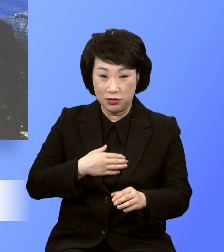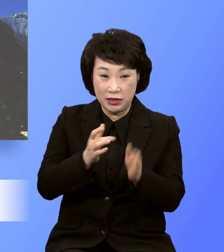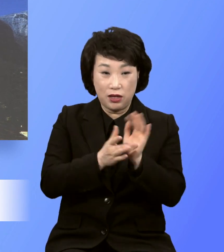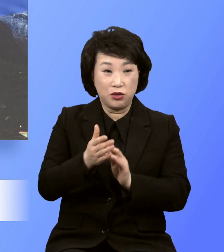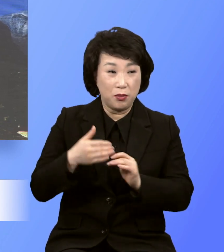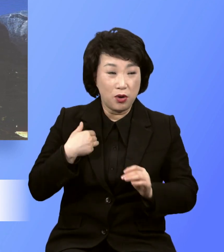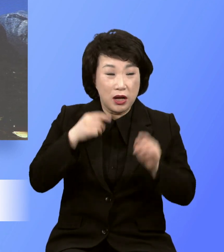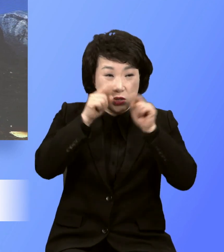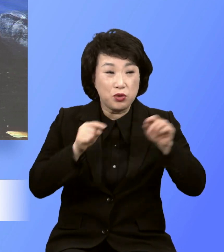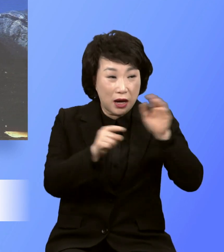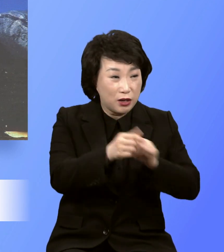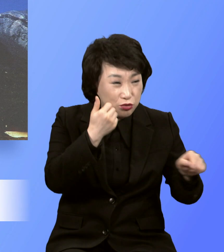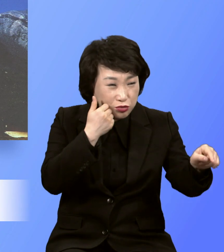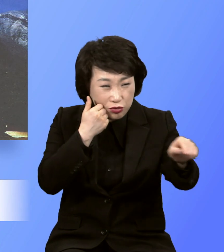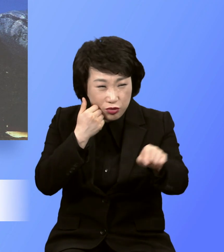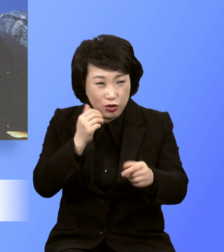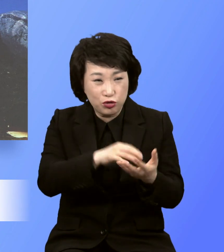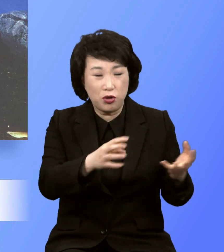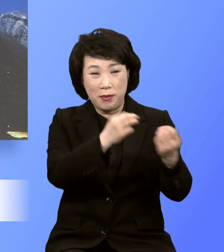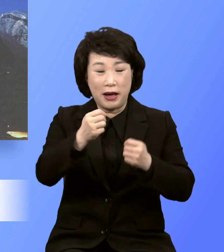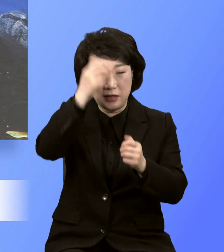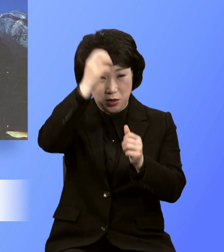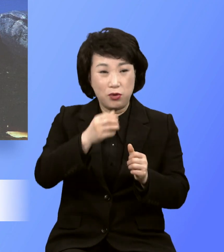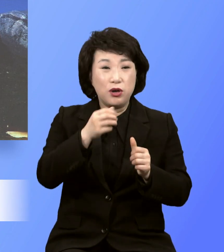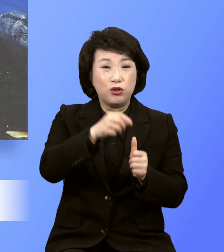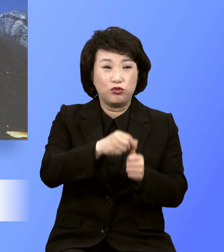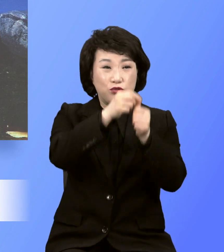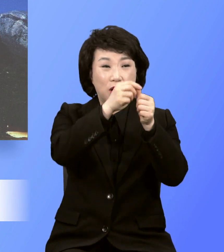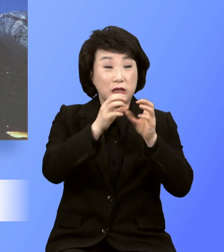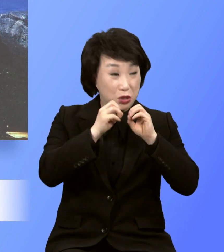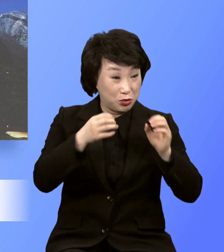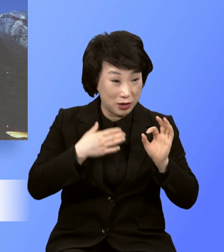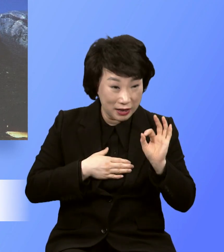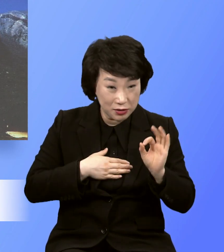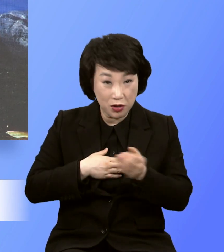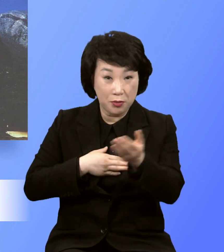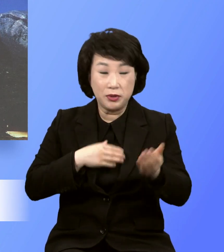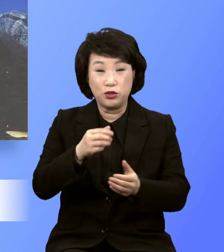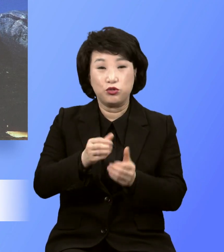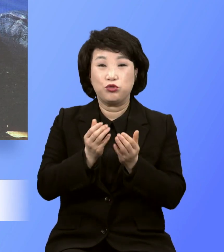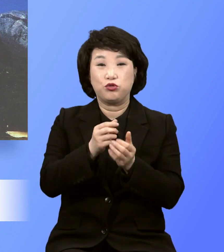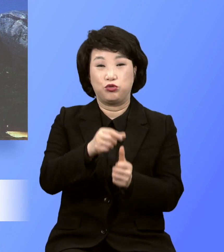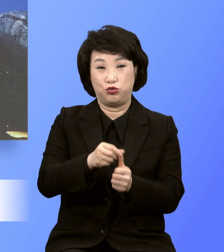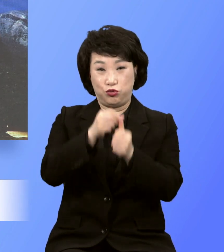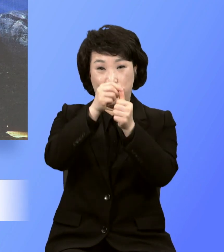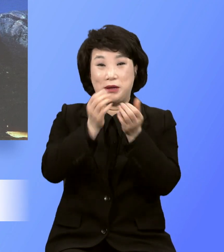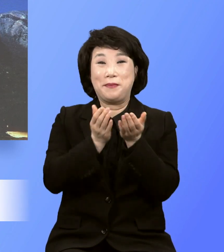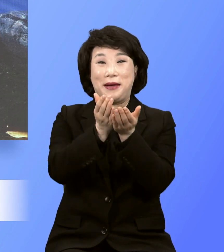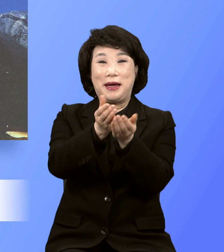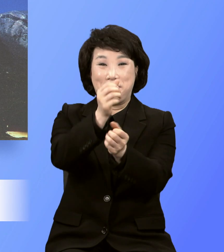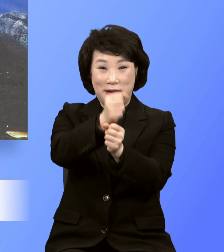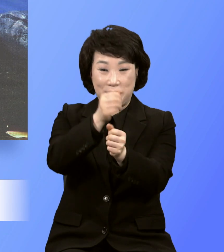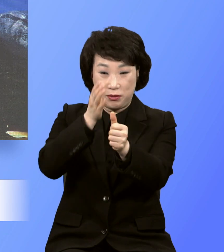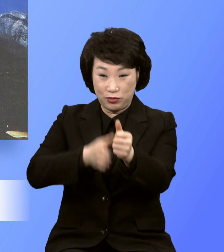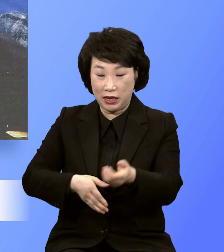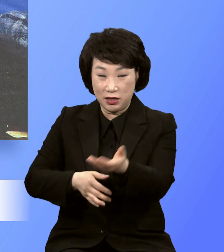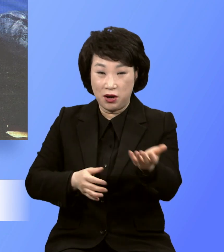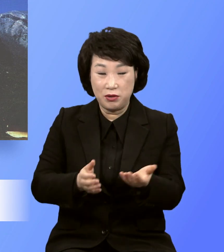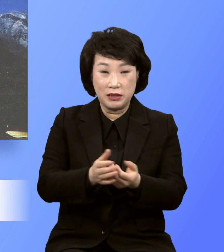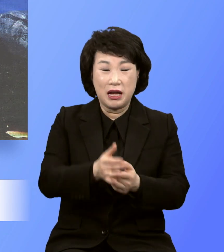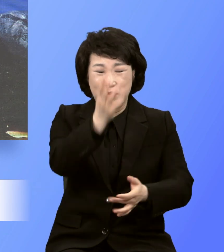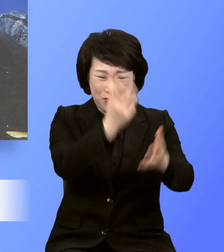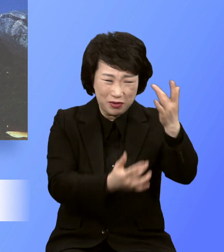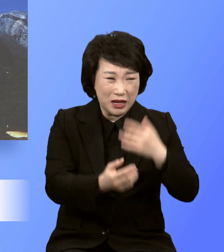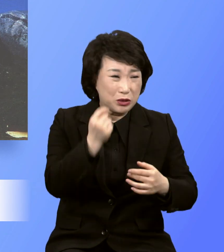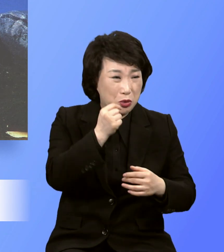지옥 가는 영혼들을 전도해서 살려내서 여러분이 구원의 방주를 만들기를 바라며, 불타는